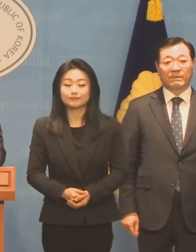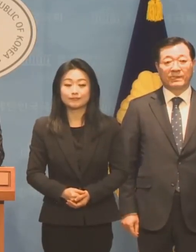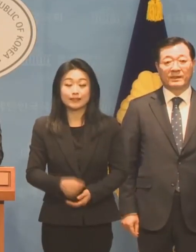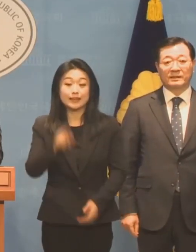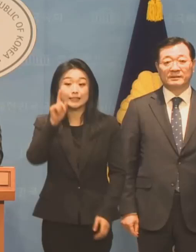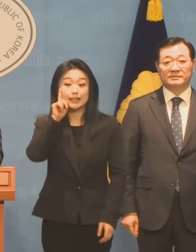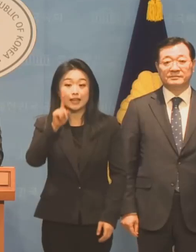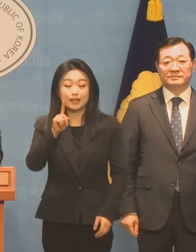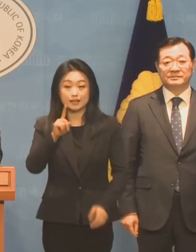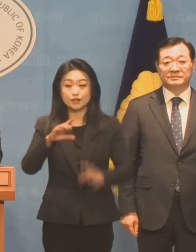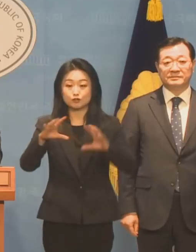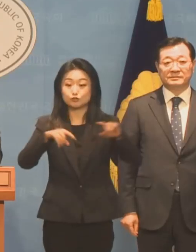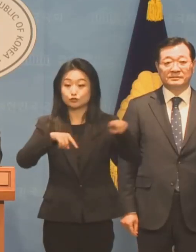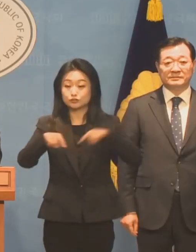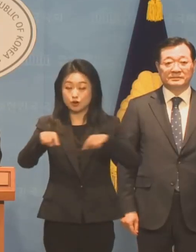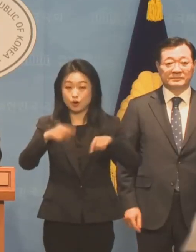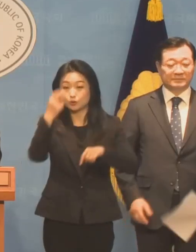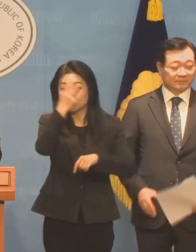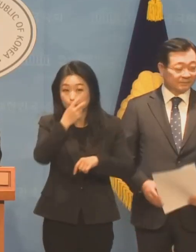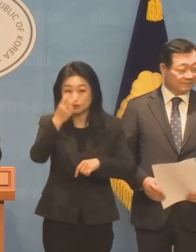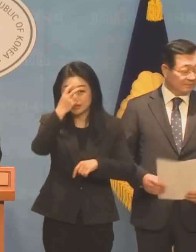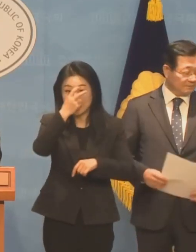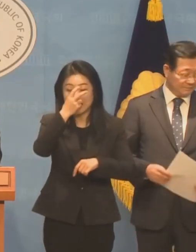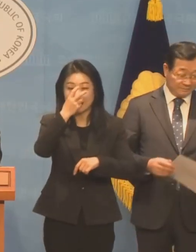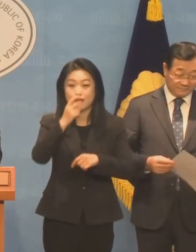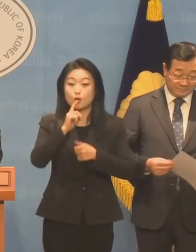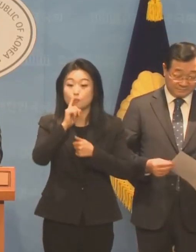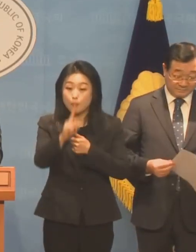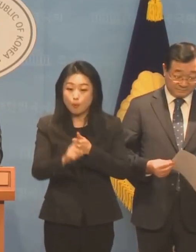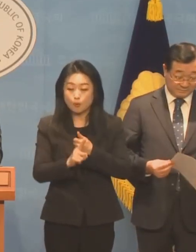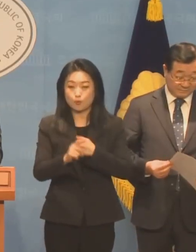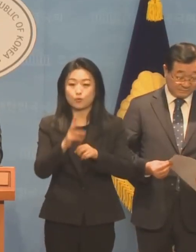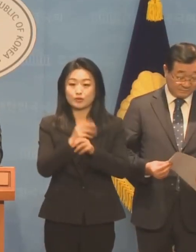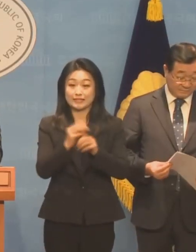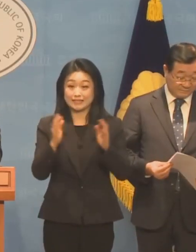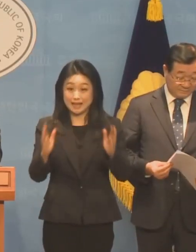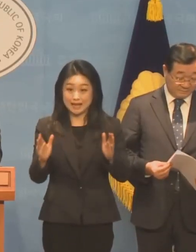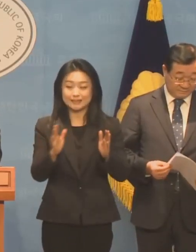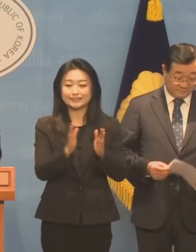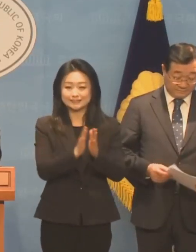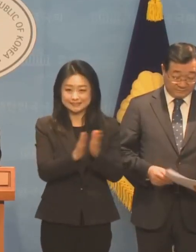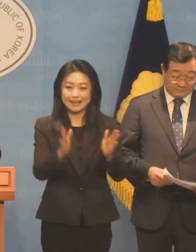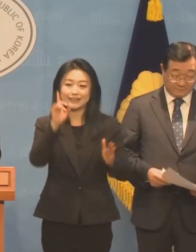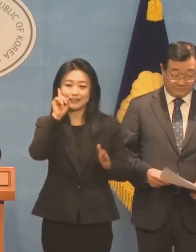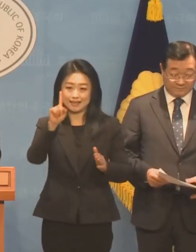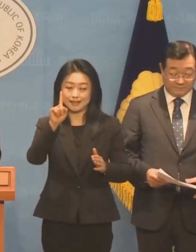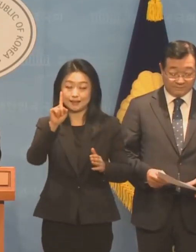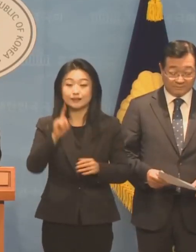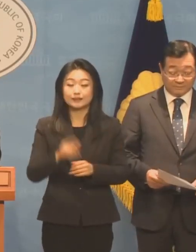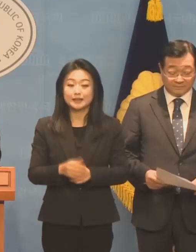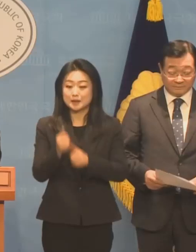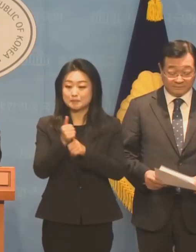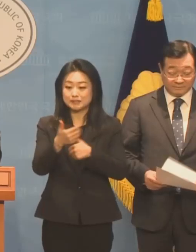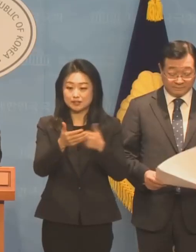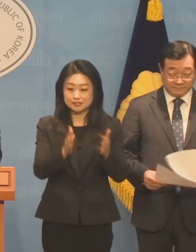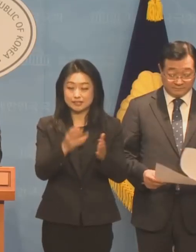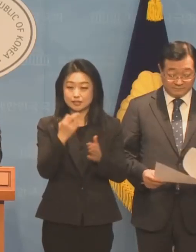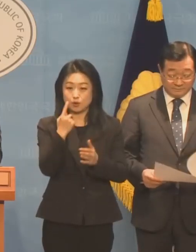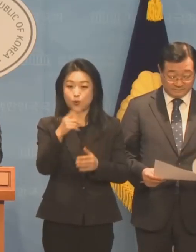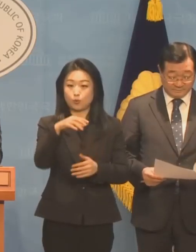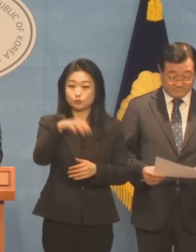내일이 국정조사 기간 보고가 시작이 됩니다. 그런데 일부 군인, 대통령 비서실, 경호처